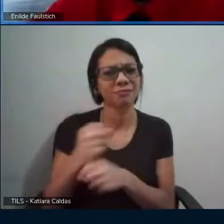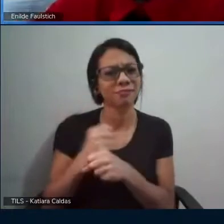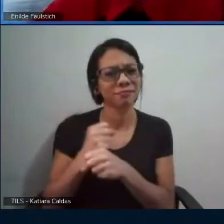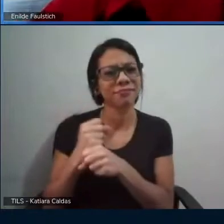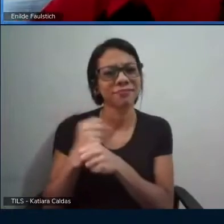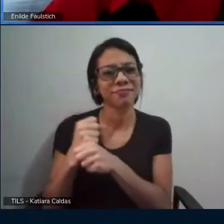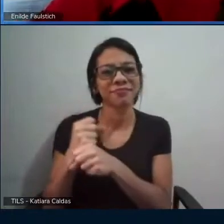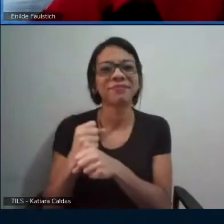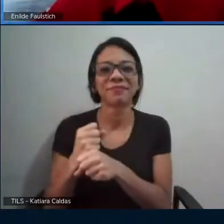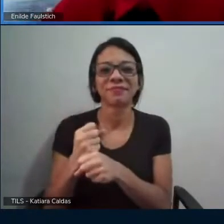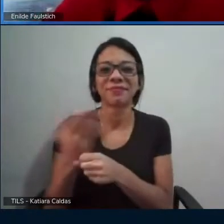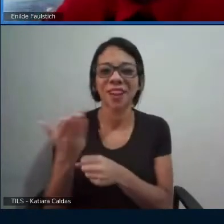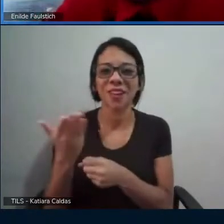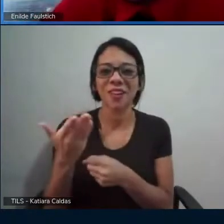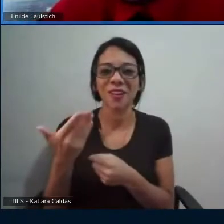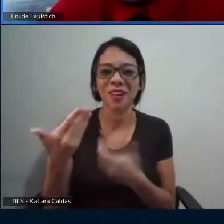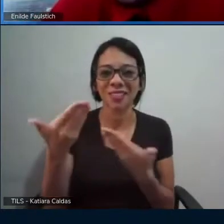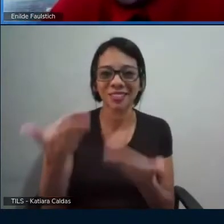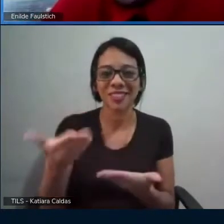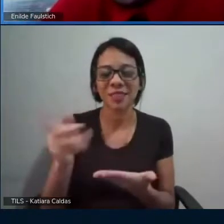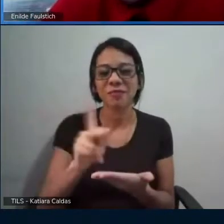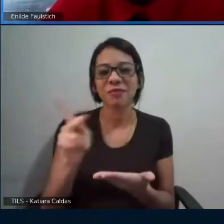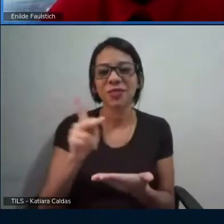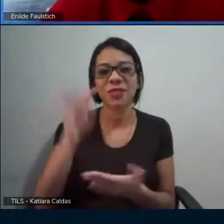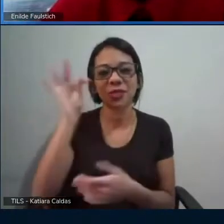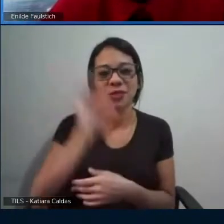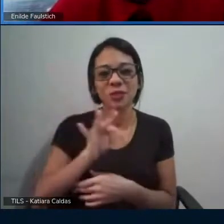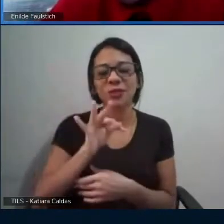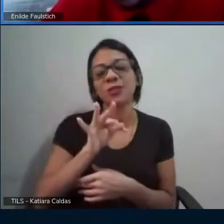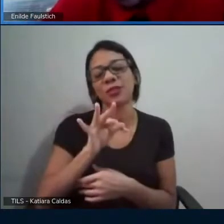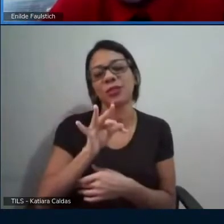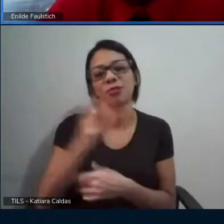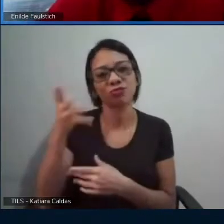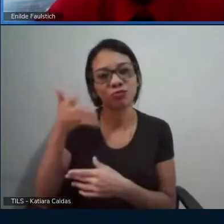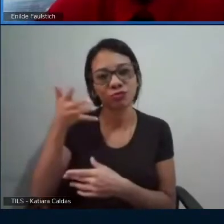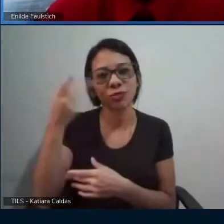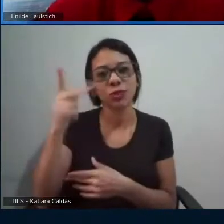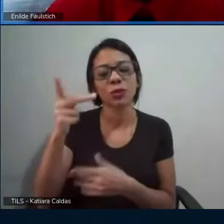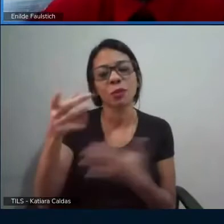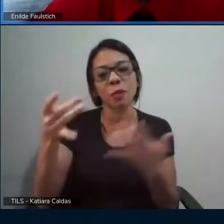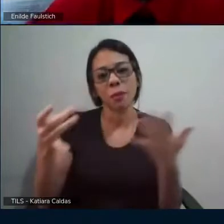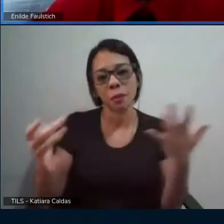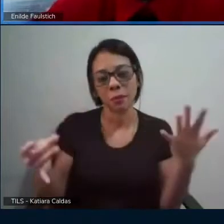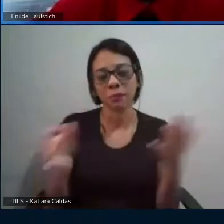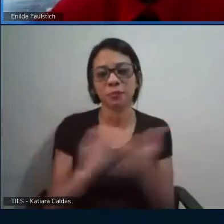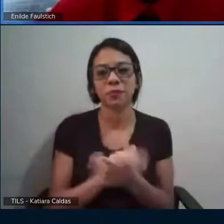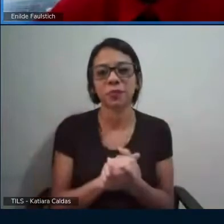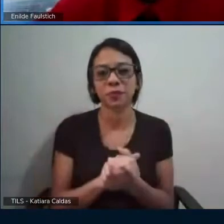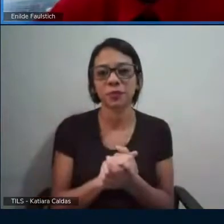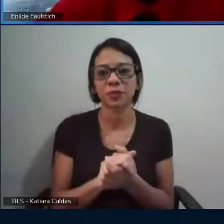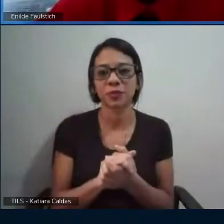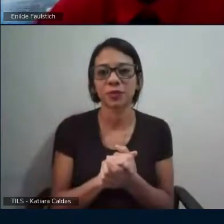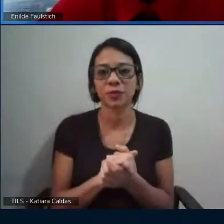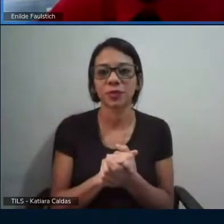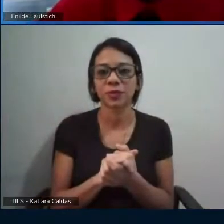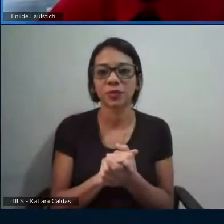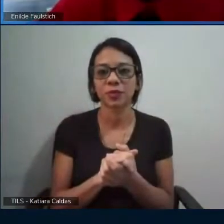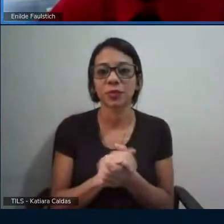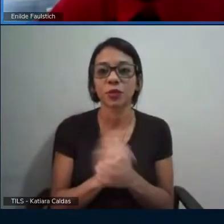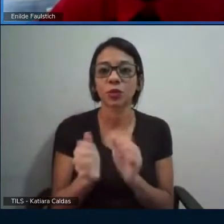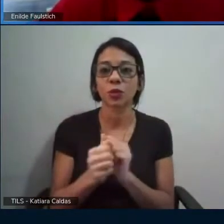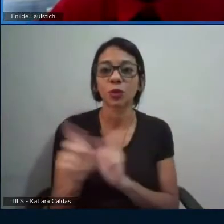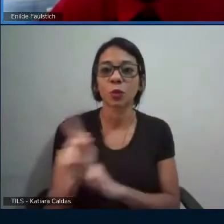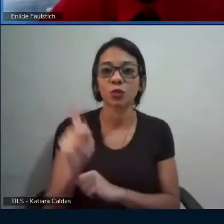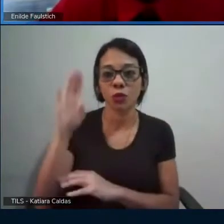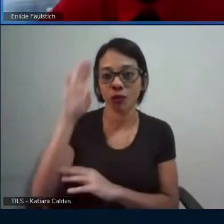Então, passo a palavra à professora Patrícia Tucci para a sua arguição com o